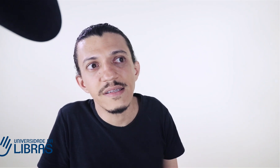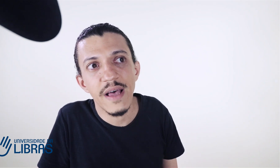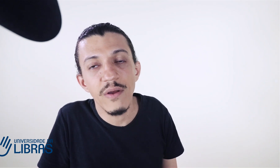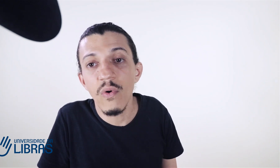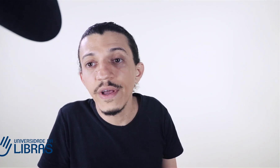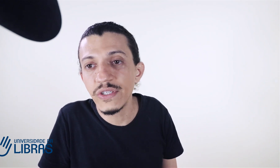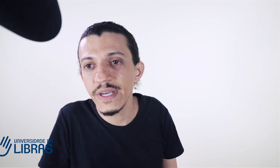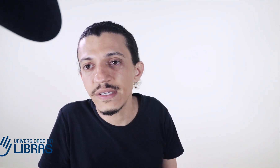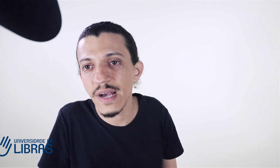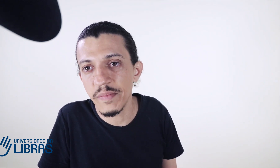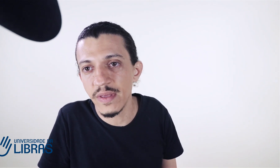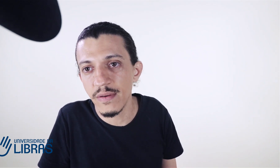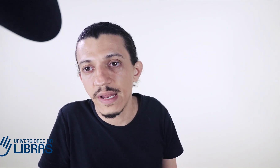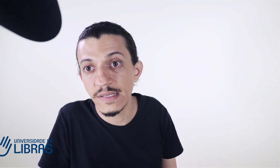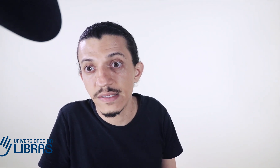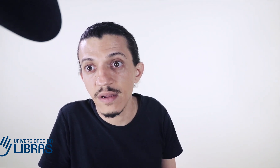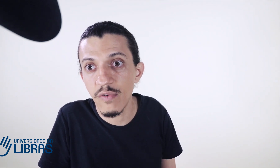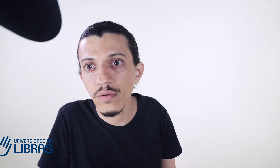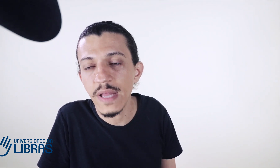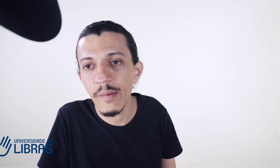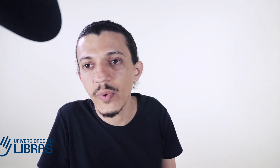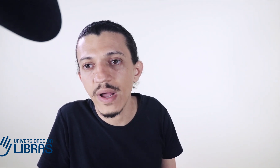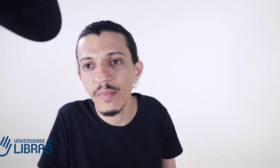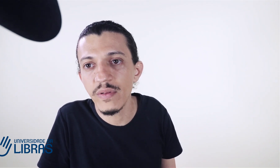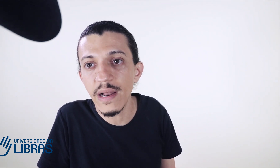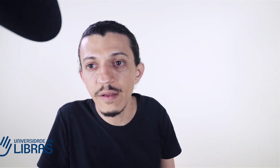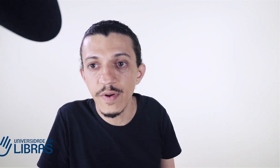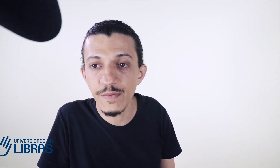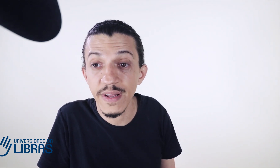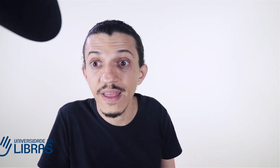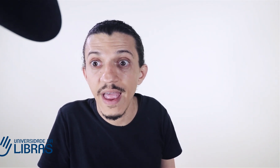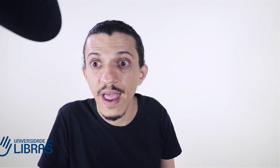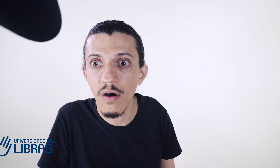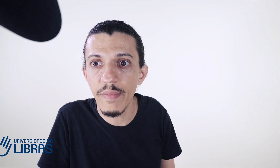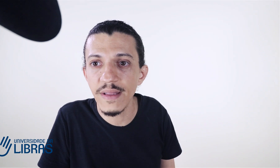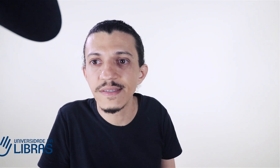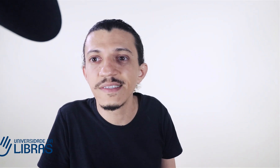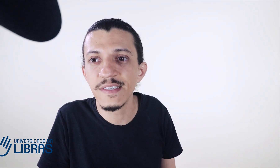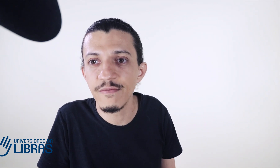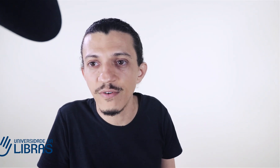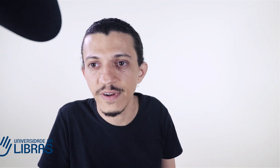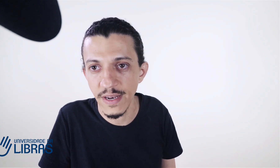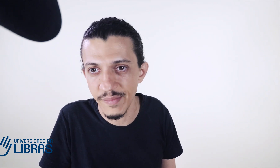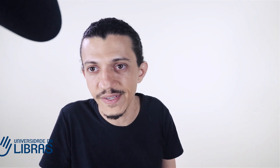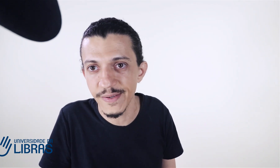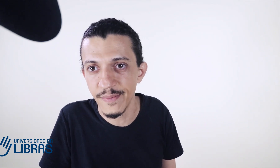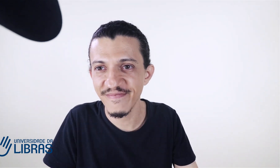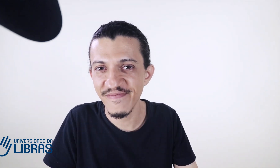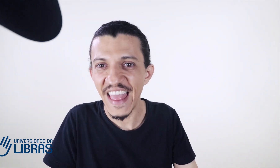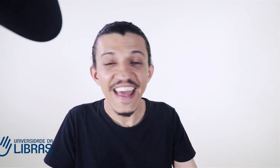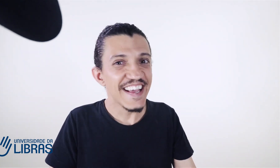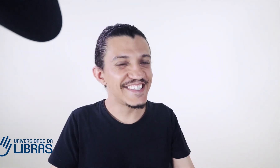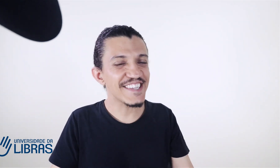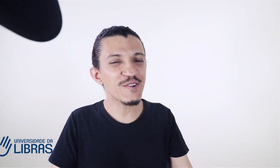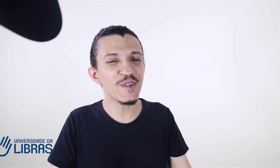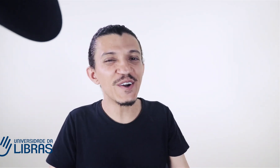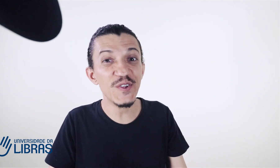necessário corrigir esse caminho. É necessário voltar para o caminho da Libras para que realmente se desenvolva na Libras. E se esse conteúdo que